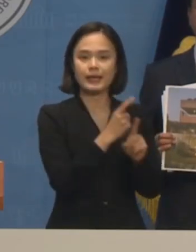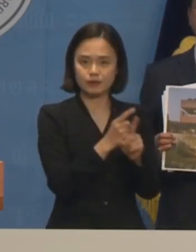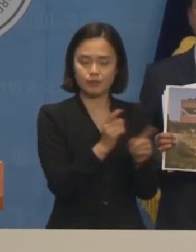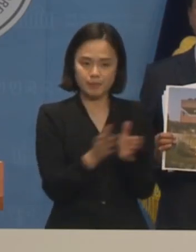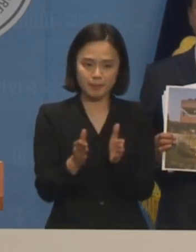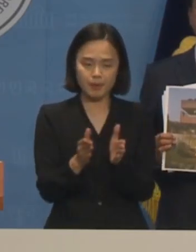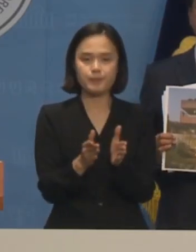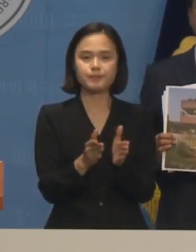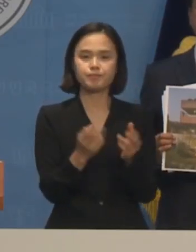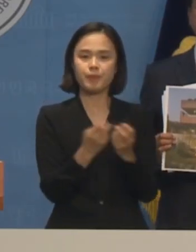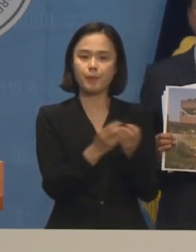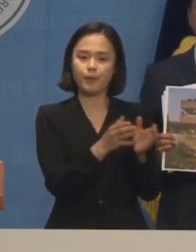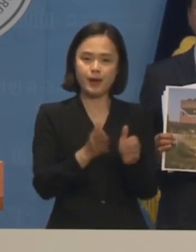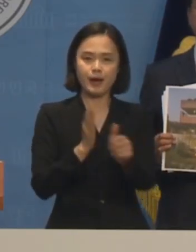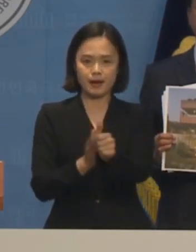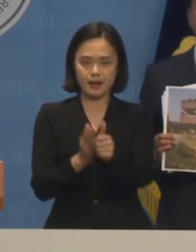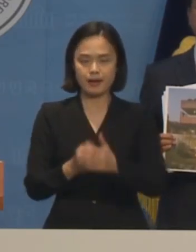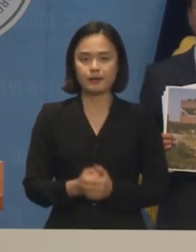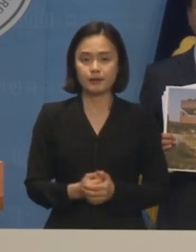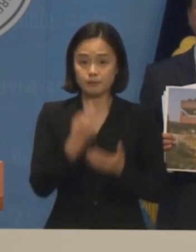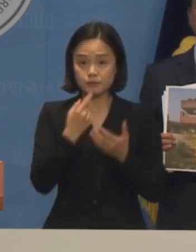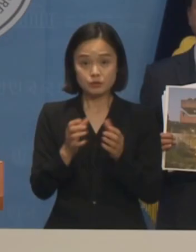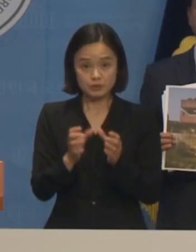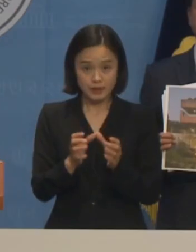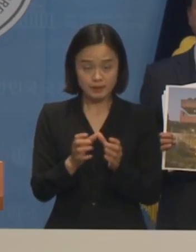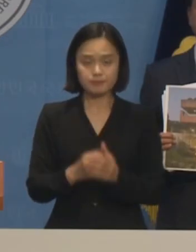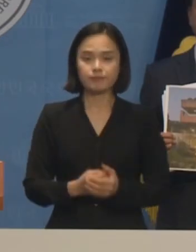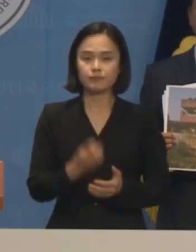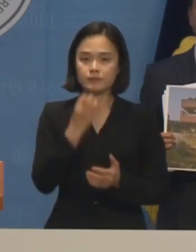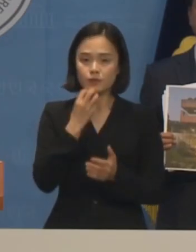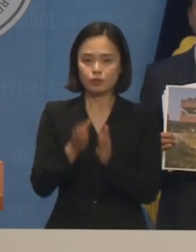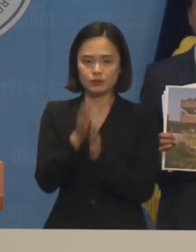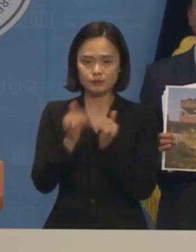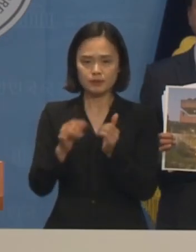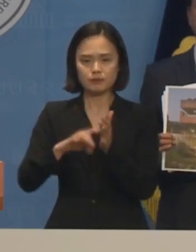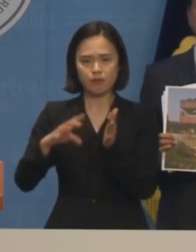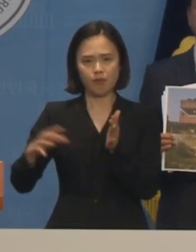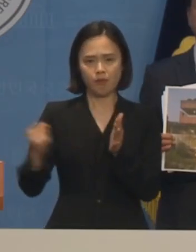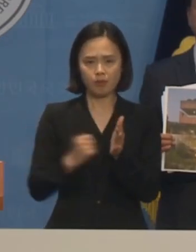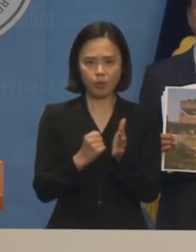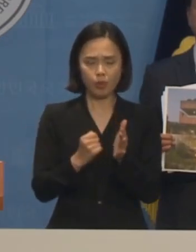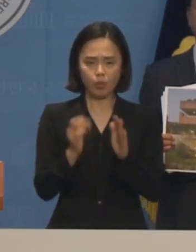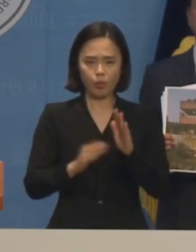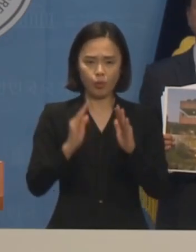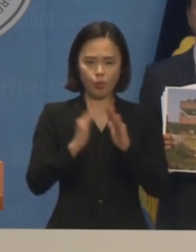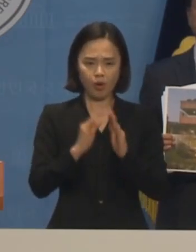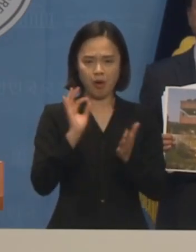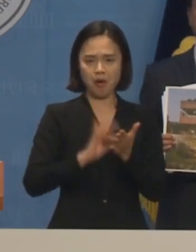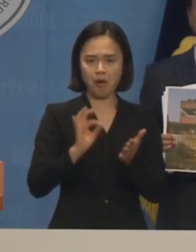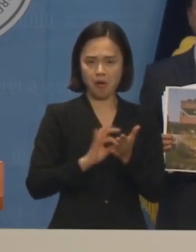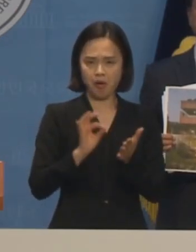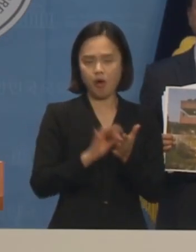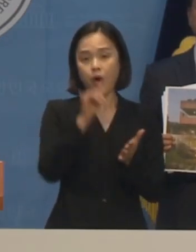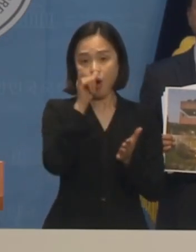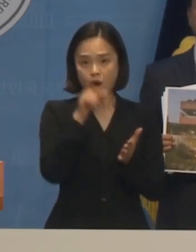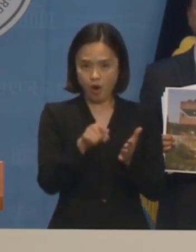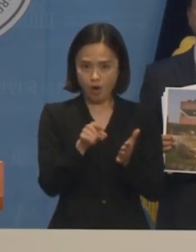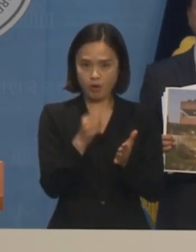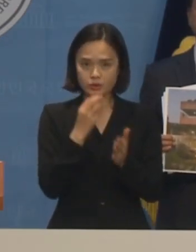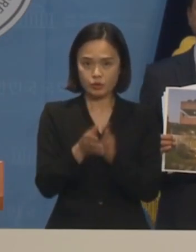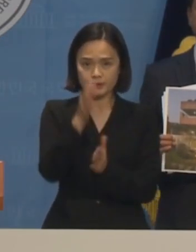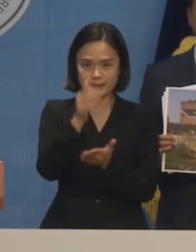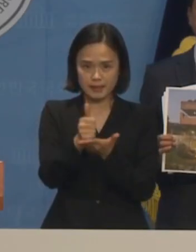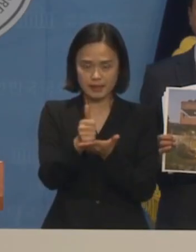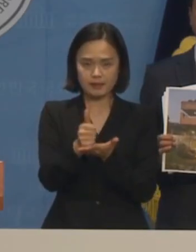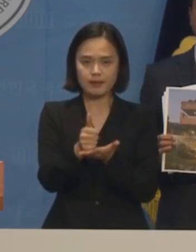더불어민주당 서울시당은 시민의 혈세로 호화 공간을 누리는 오세훈 시장의 특권적 행태를 바로잡고